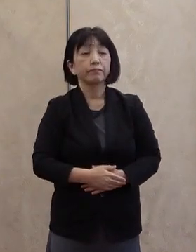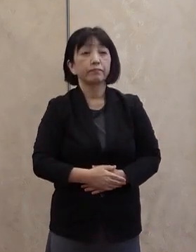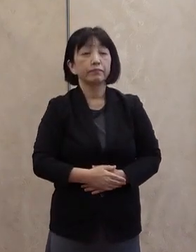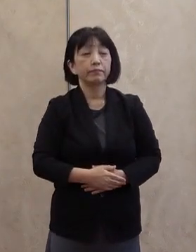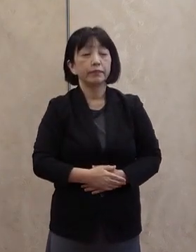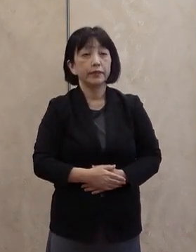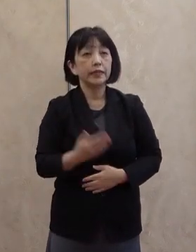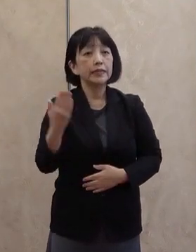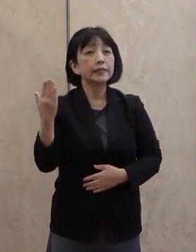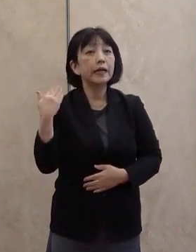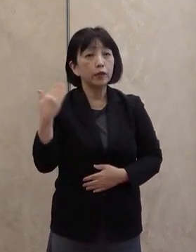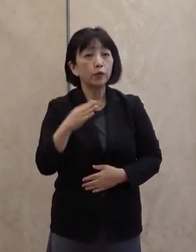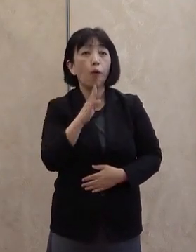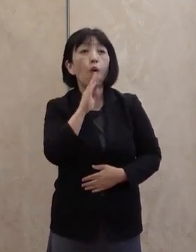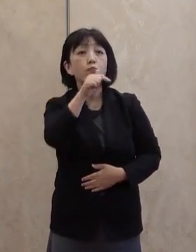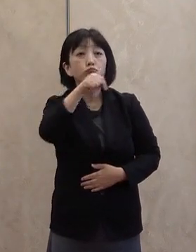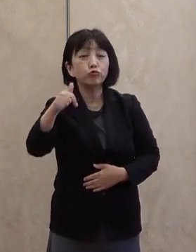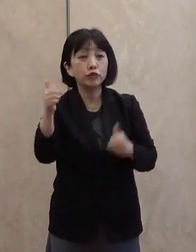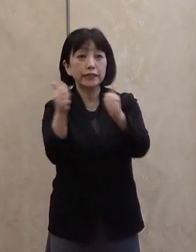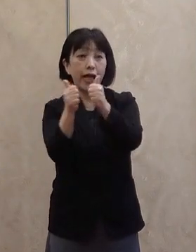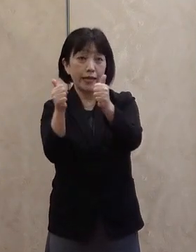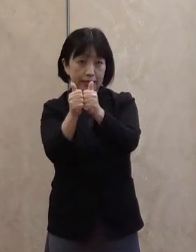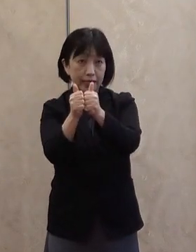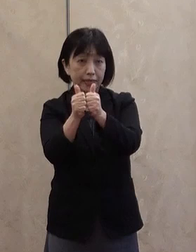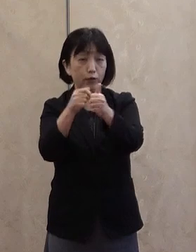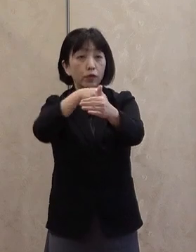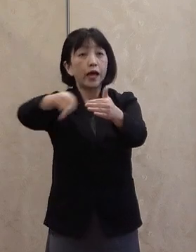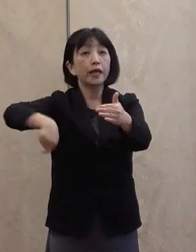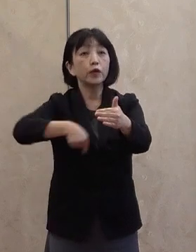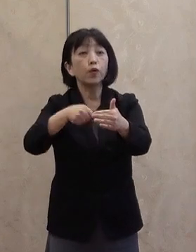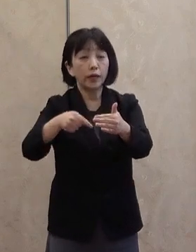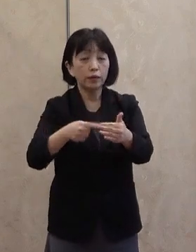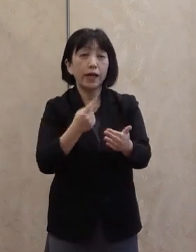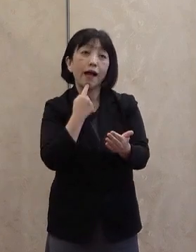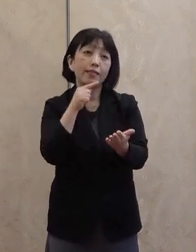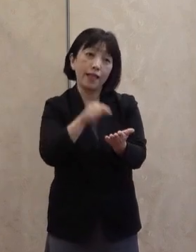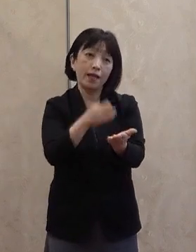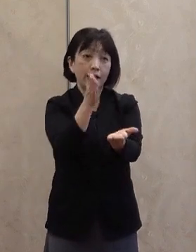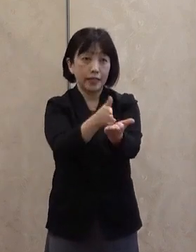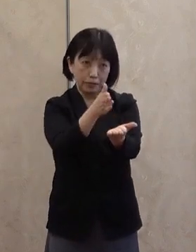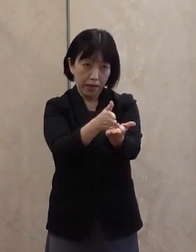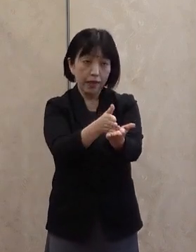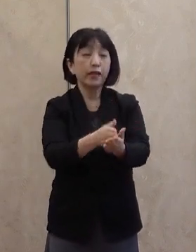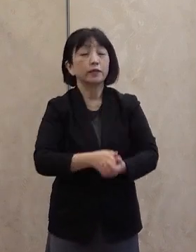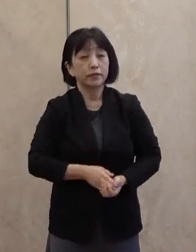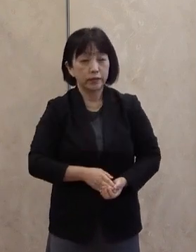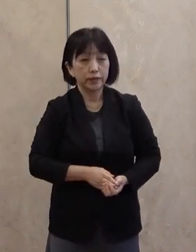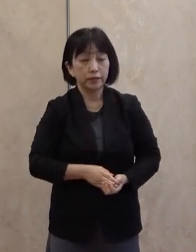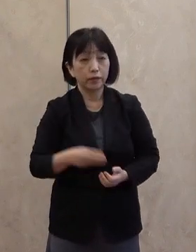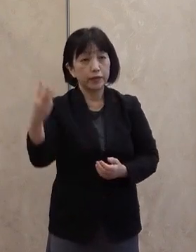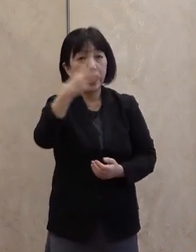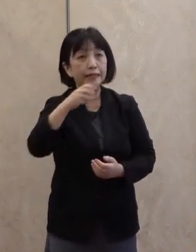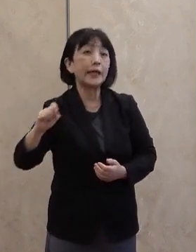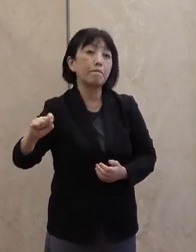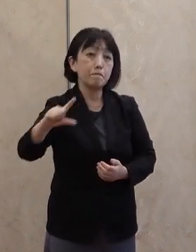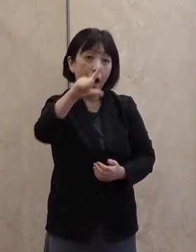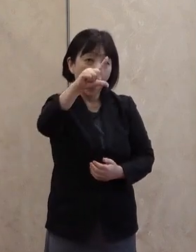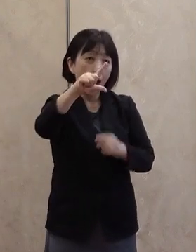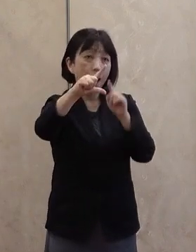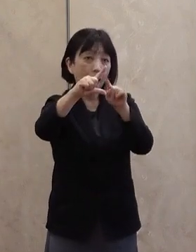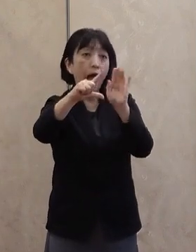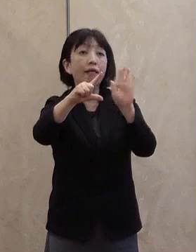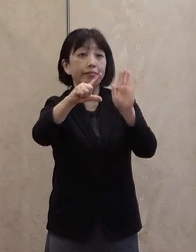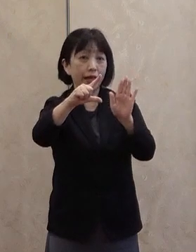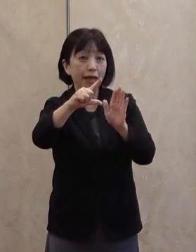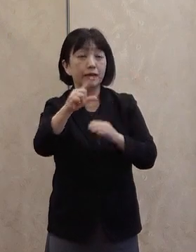説明させていただきます。先ほどの本部会議でやった内容ですので、ざっとということになります。ここが第3波があ